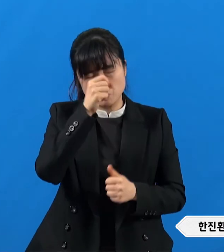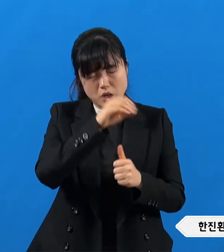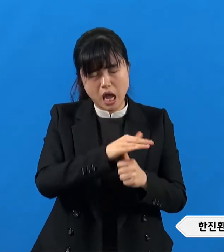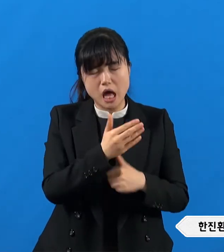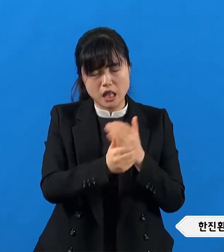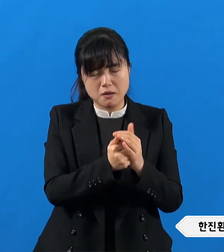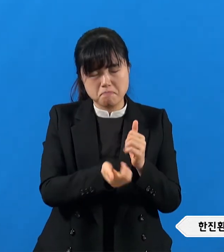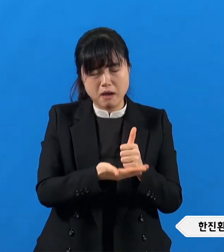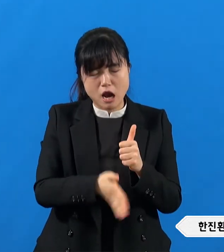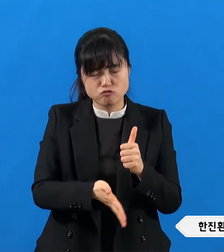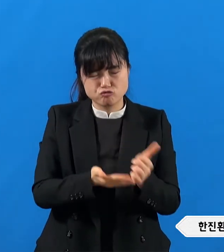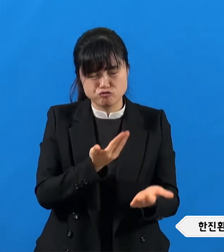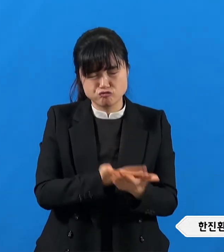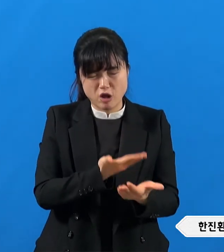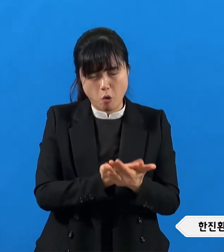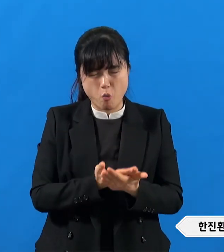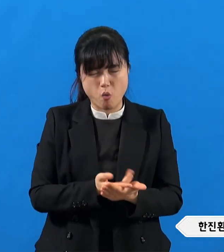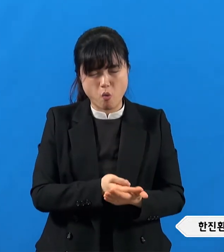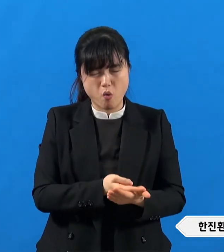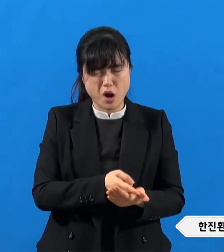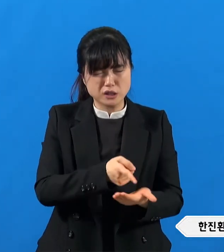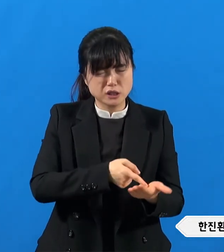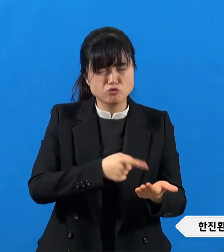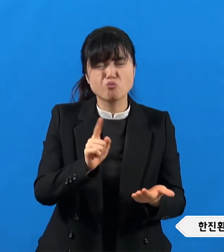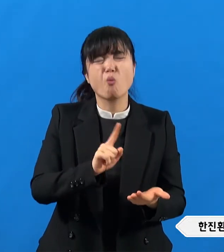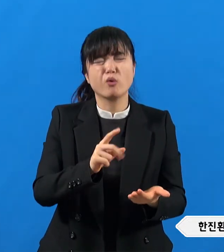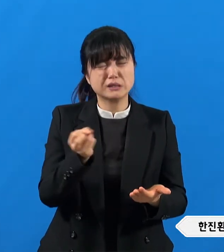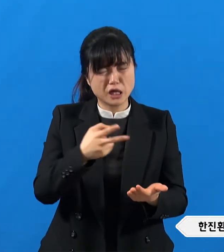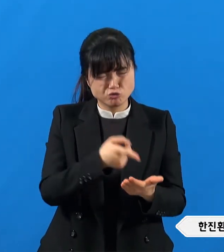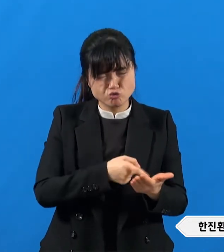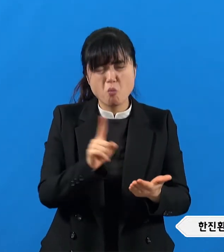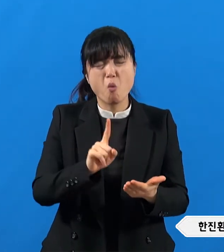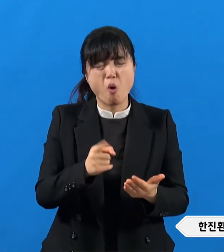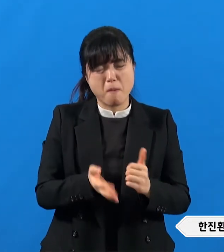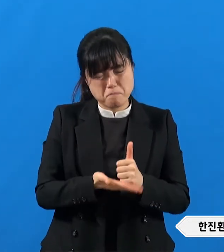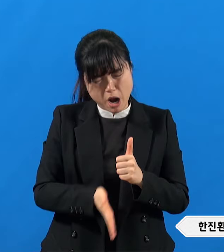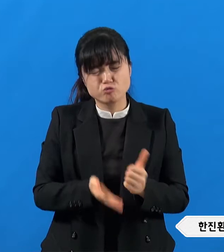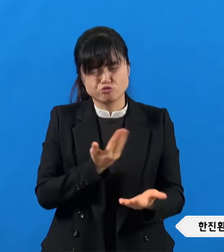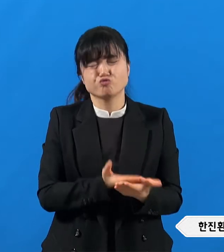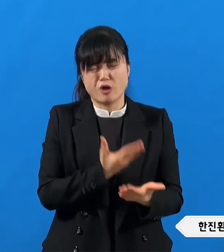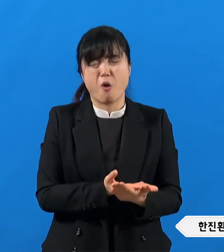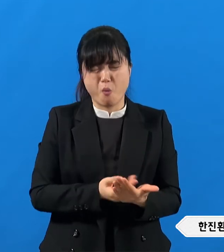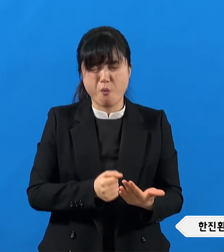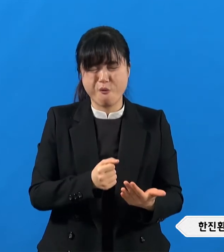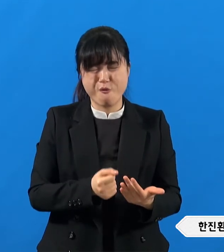해 주십시오. 재수술이 무슨 말입니까? 빨리 방구 나오게 해 주십시오.